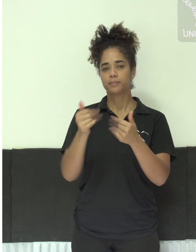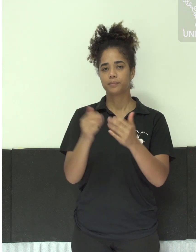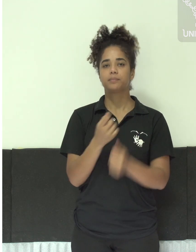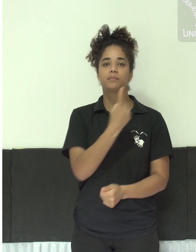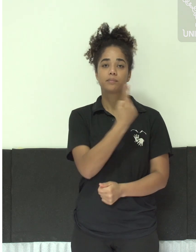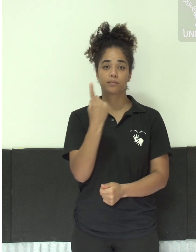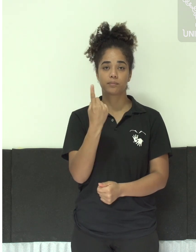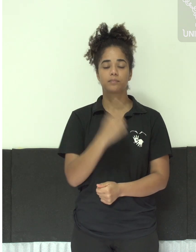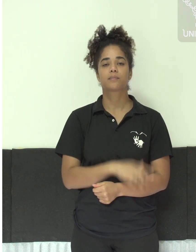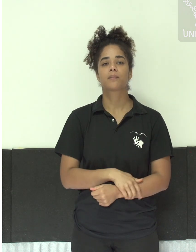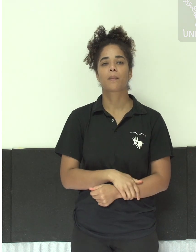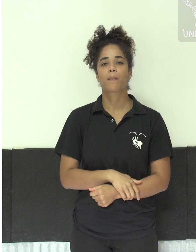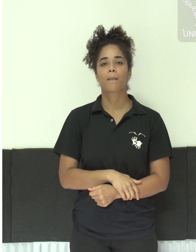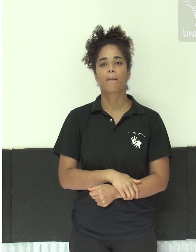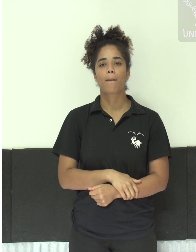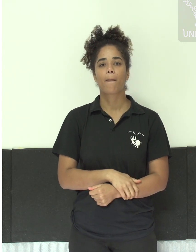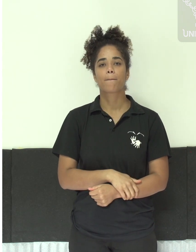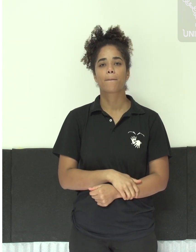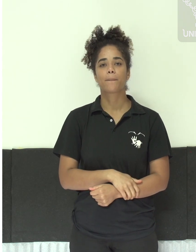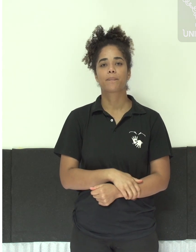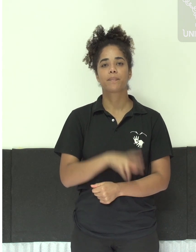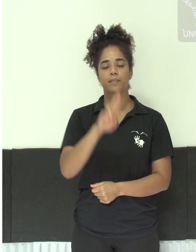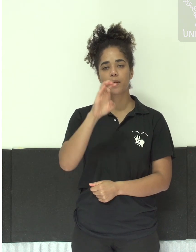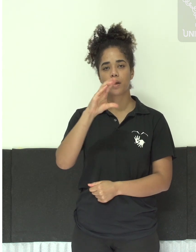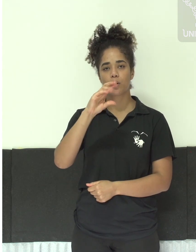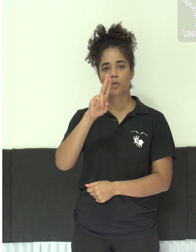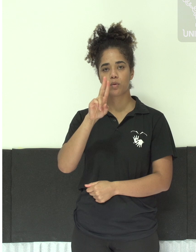11. Dos recursos.